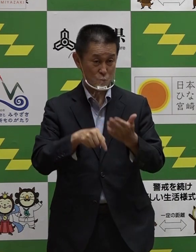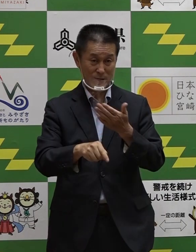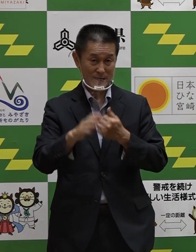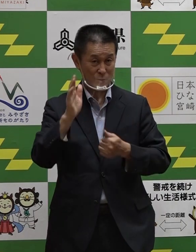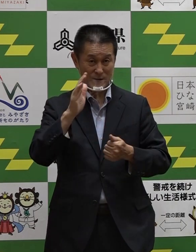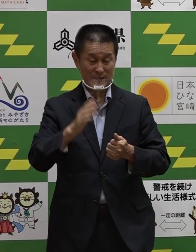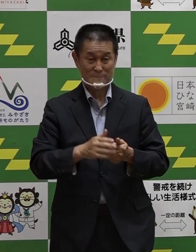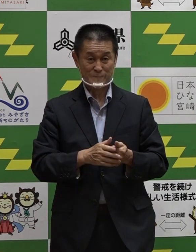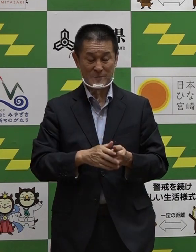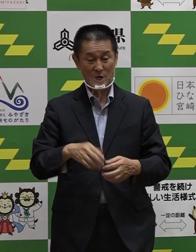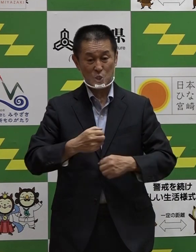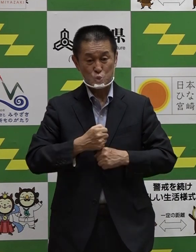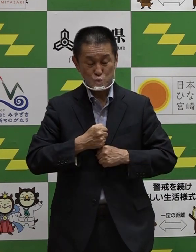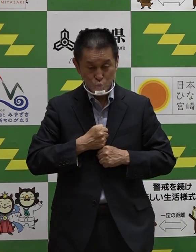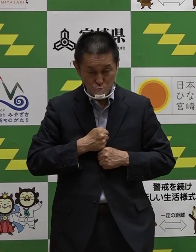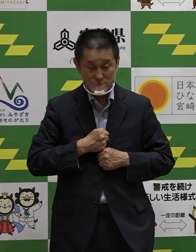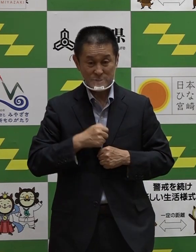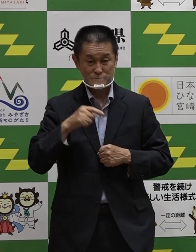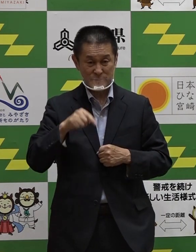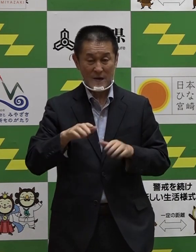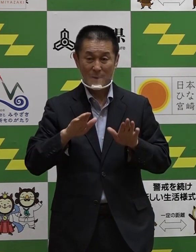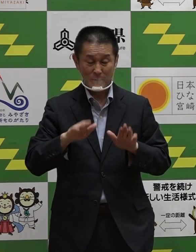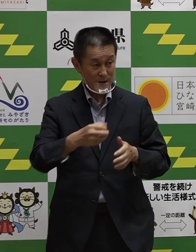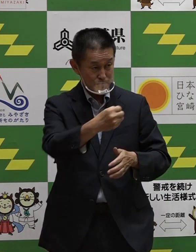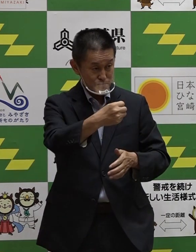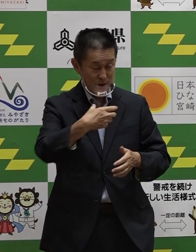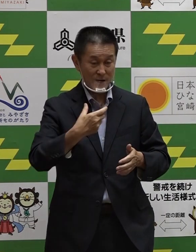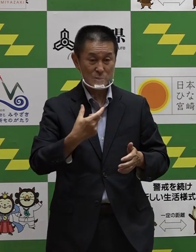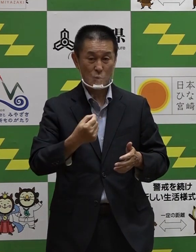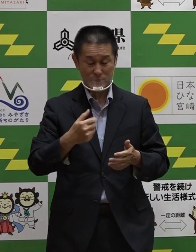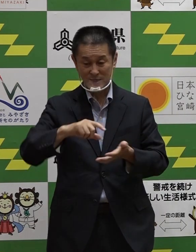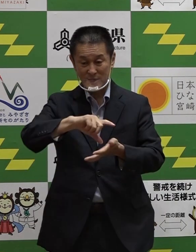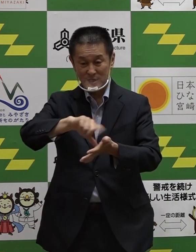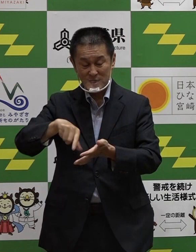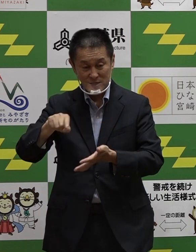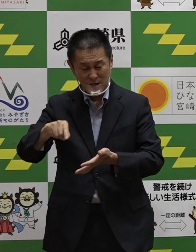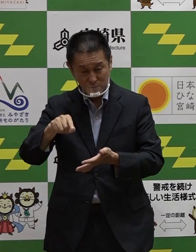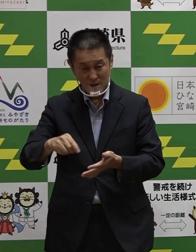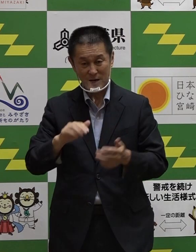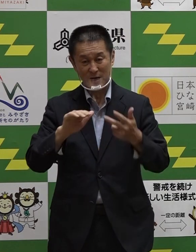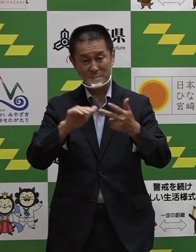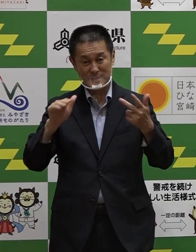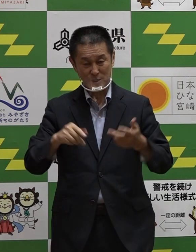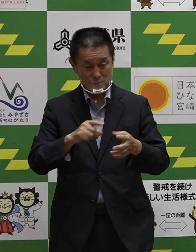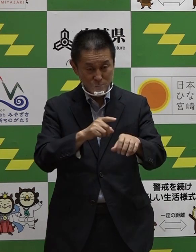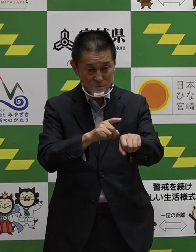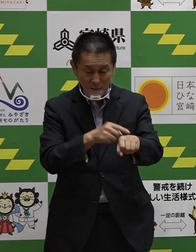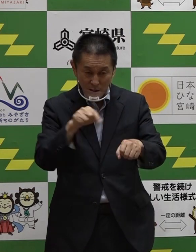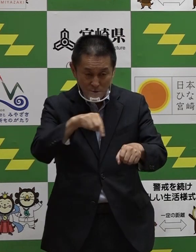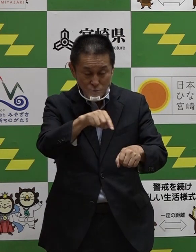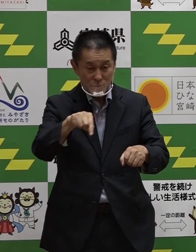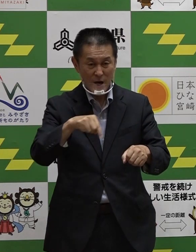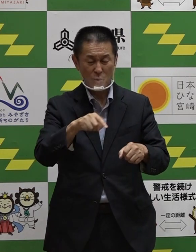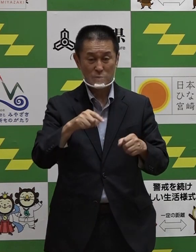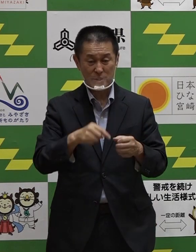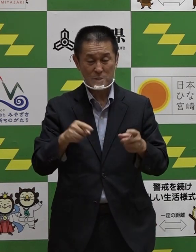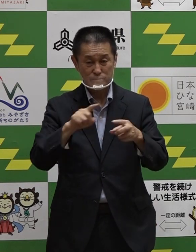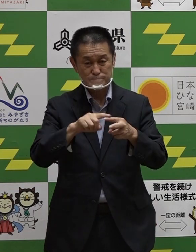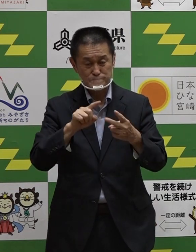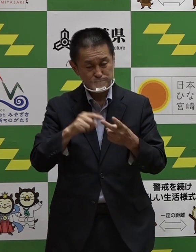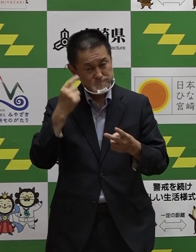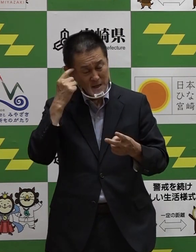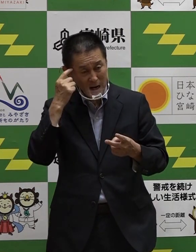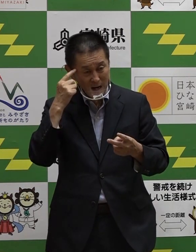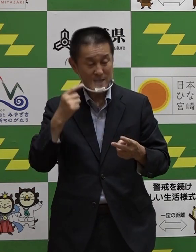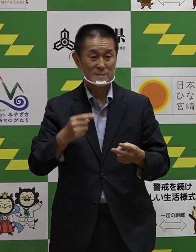ありませんが、注意をするというのはその今ご指摘あったように地域的なもの、それから施設の性格ということをやはり両方勘案する